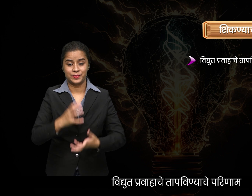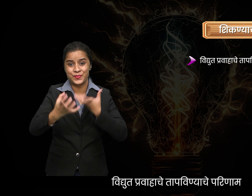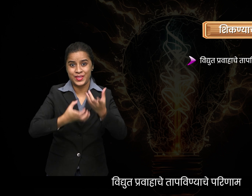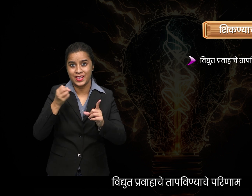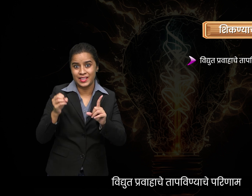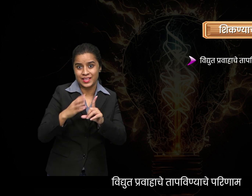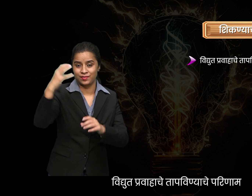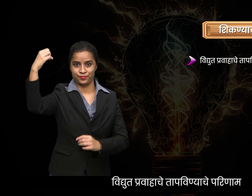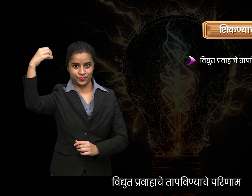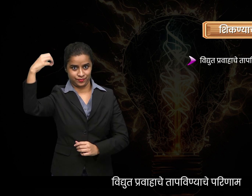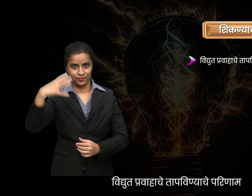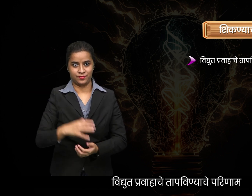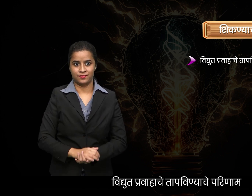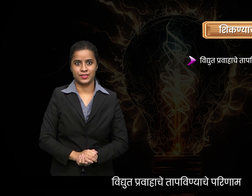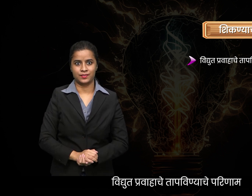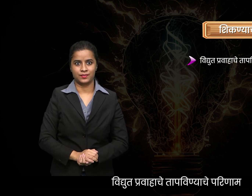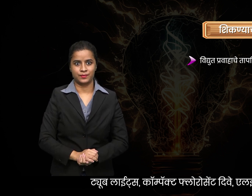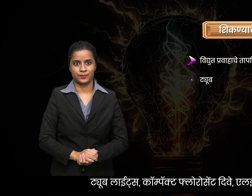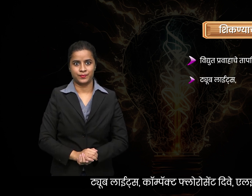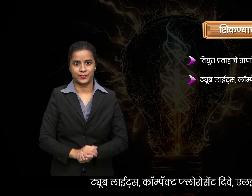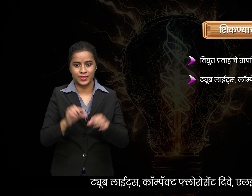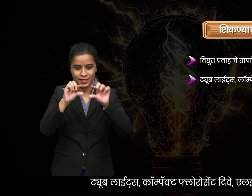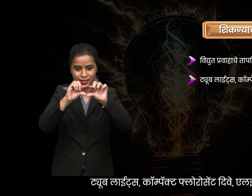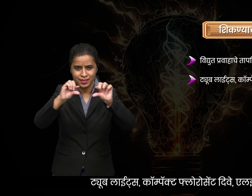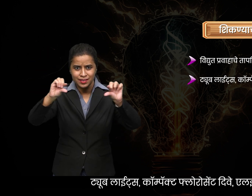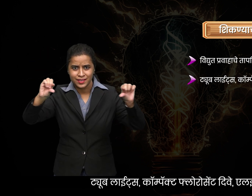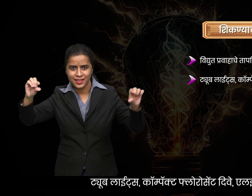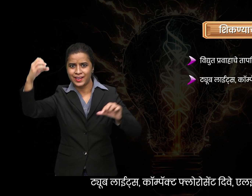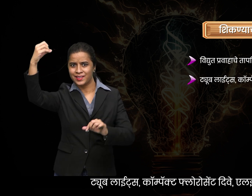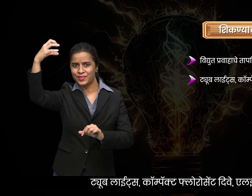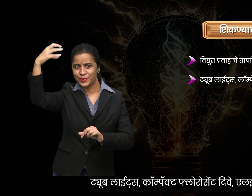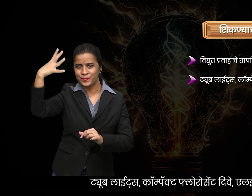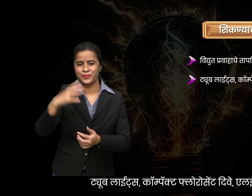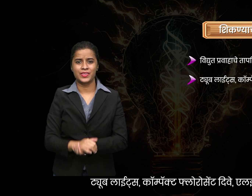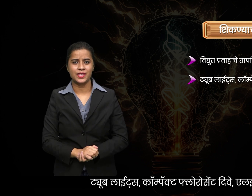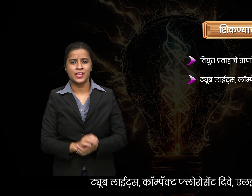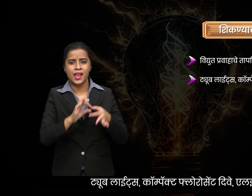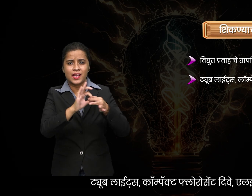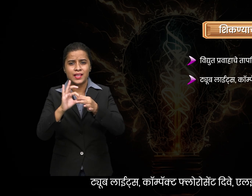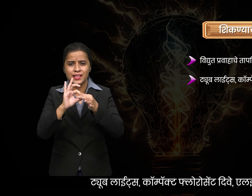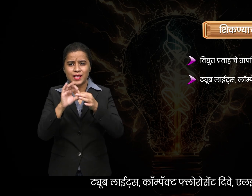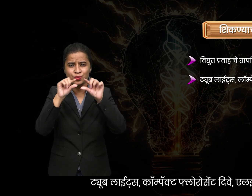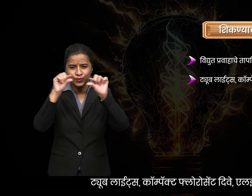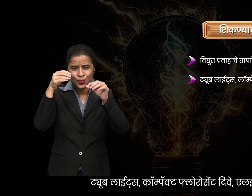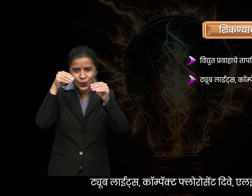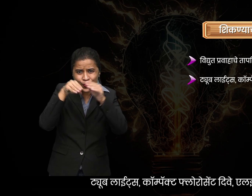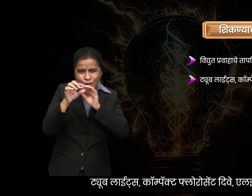विद्युत प्रवाहाचे तापवण्याचे परिणाम. ट्यूबलाइट्स, कॉम्पॅक्ट फ्लोरोसेंट